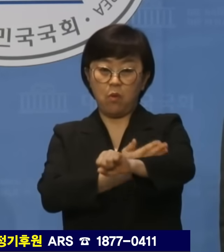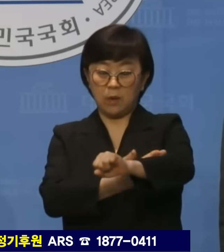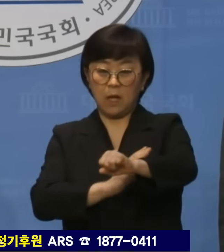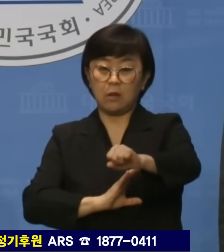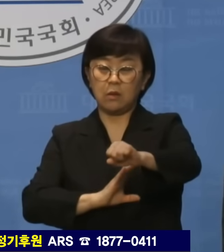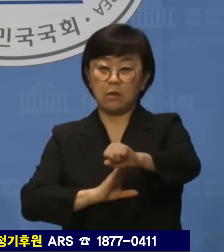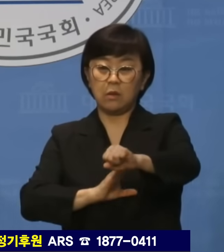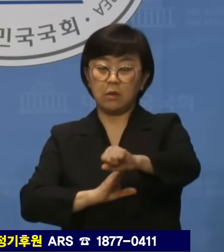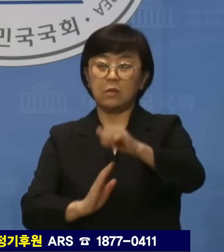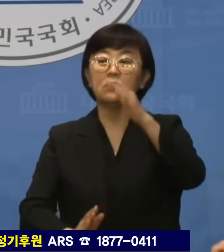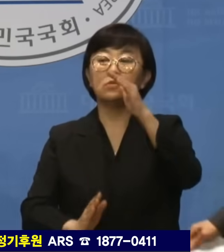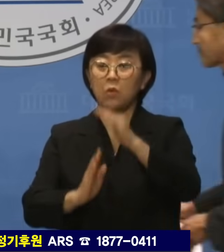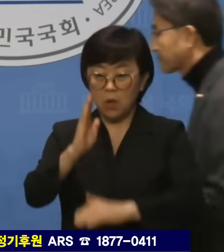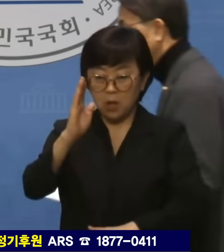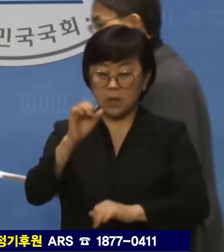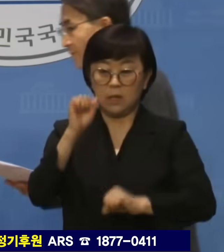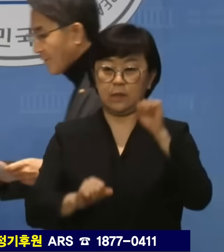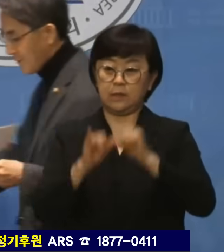했습니다.